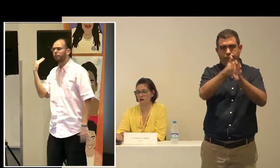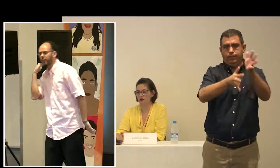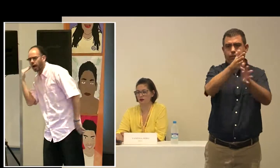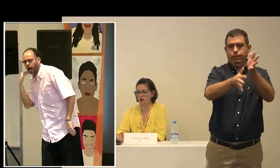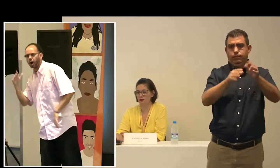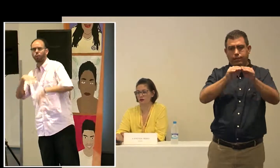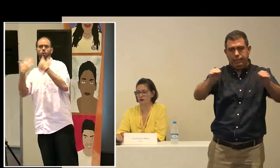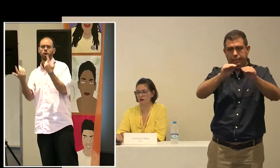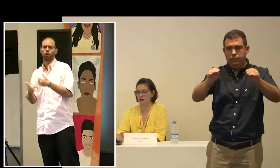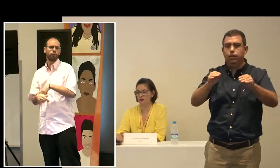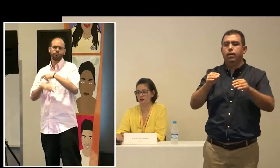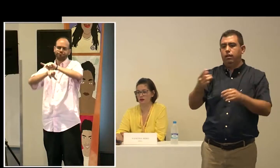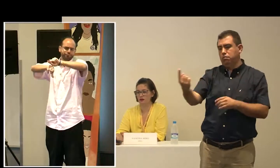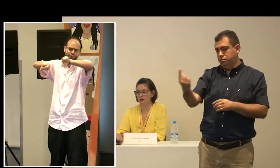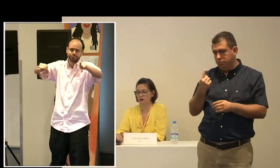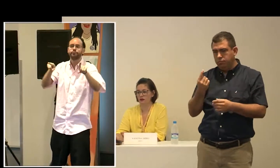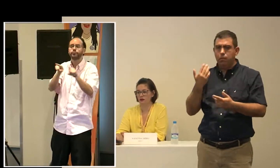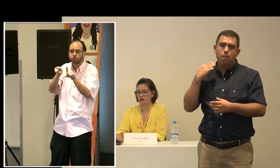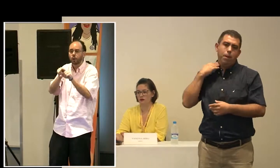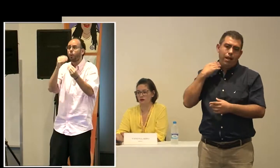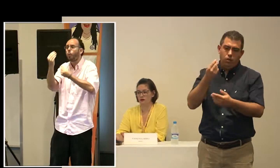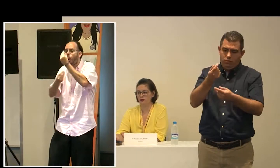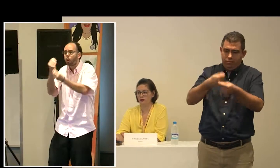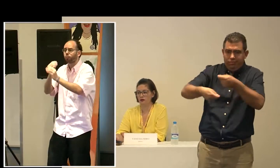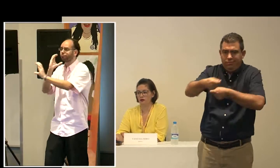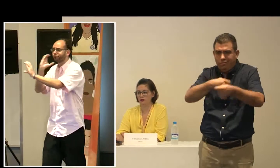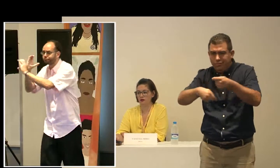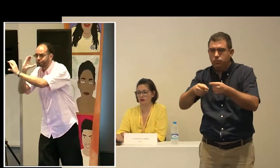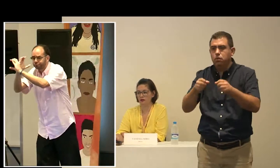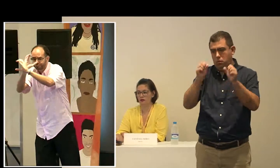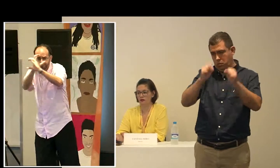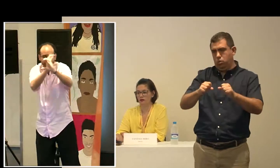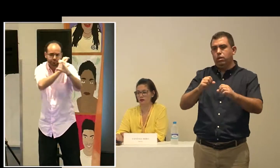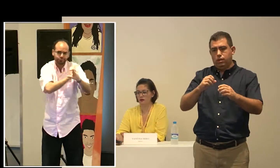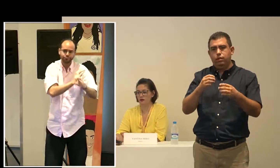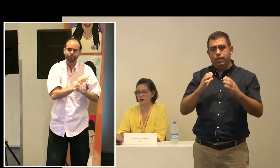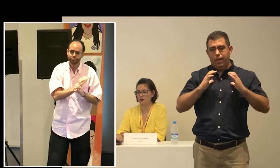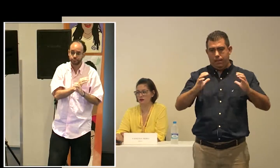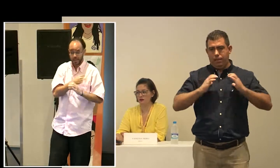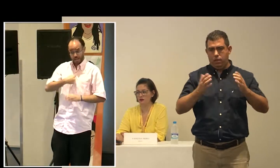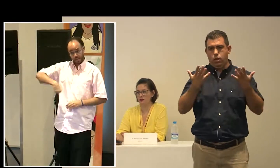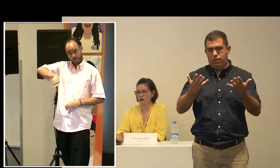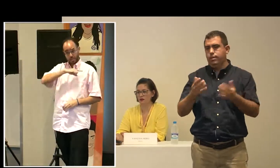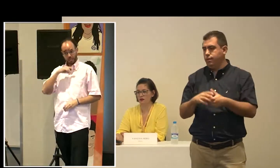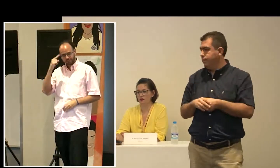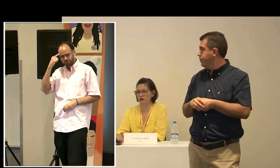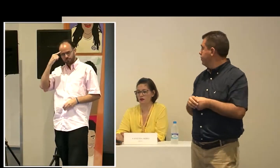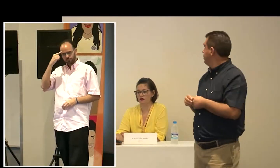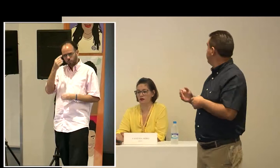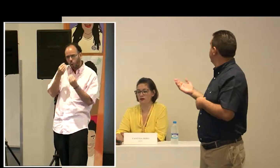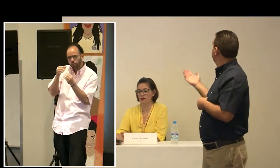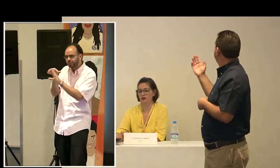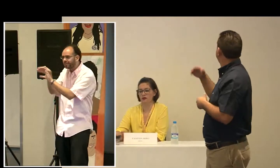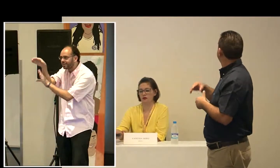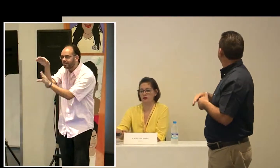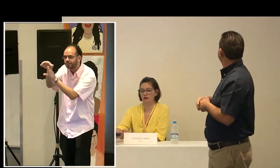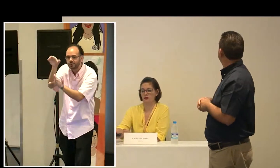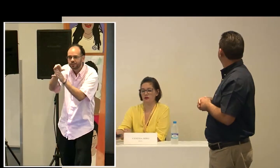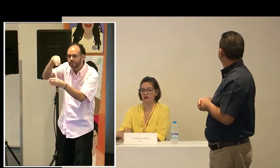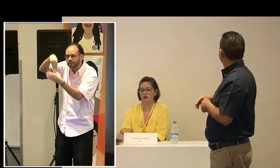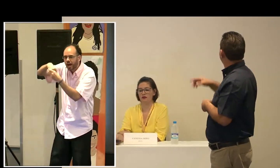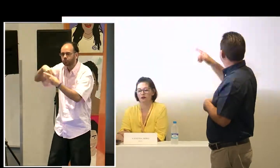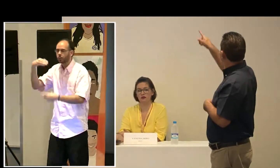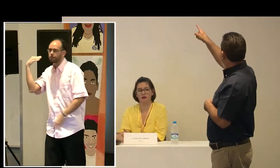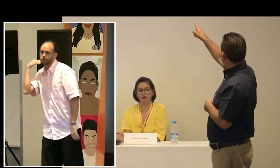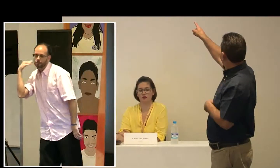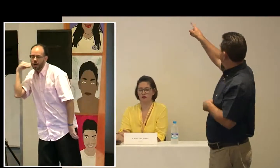Nós temos vários caminhos a ser seguidos para conseguir o financiamento. Tem área bancária, enfim, mas nós temos uma dificuldade